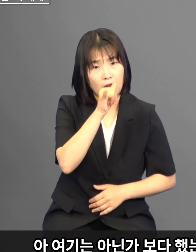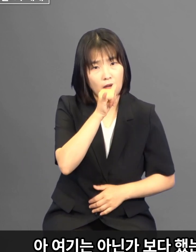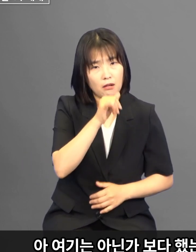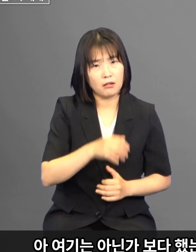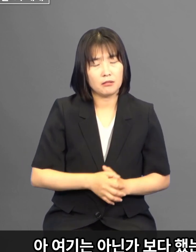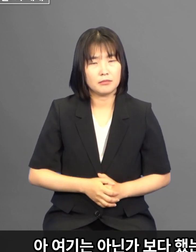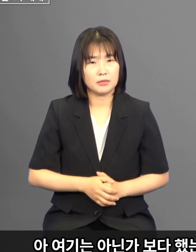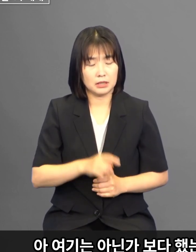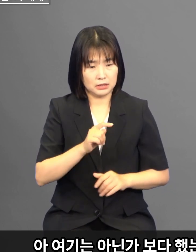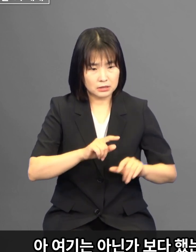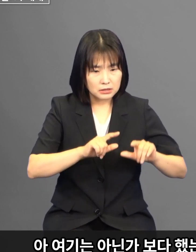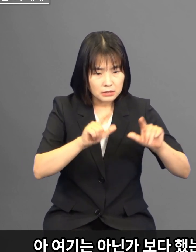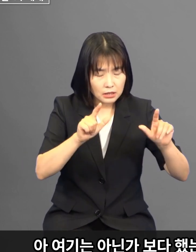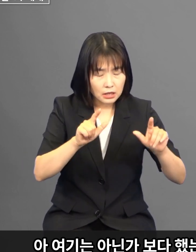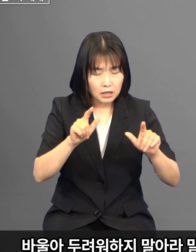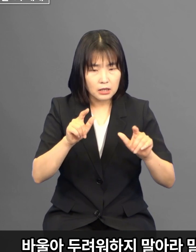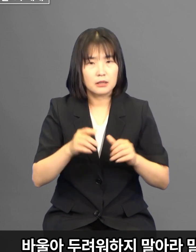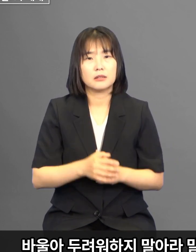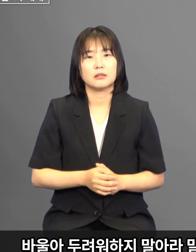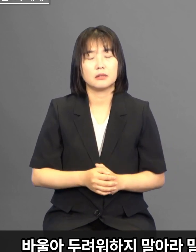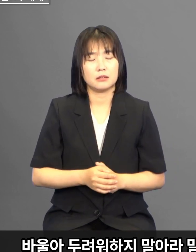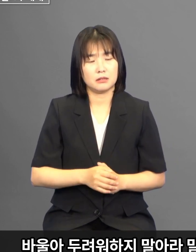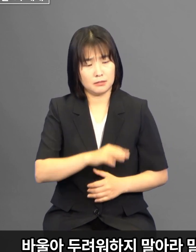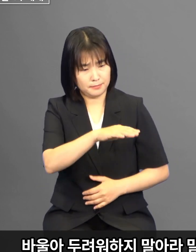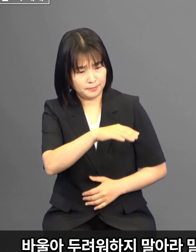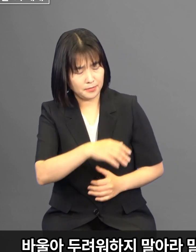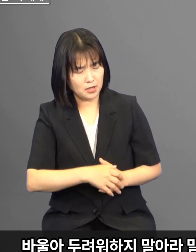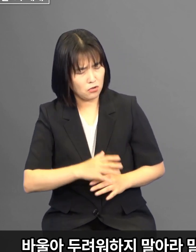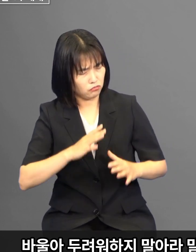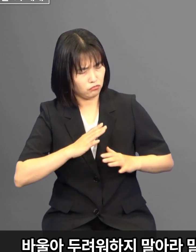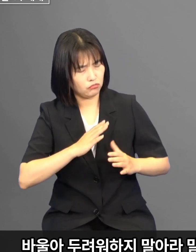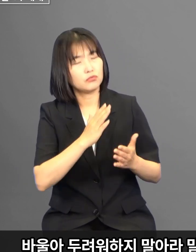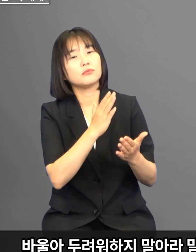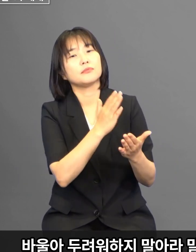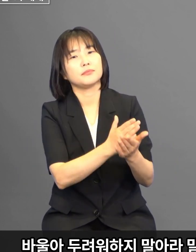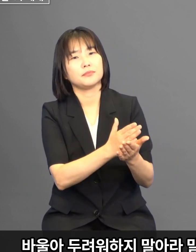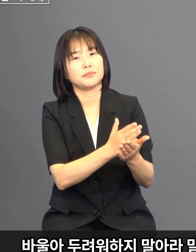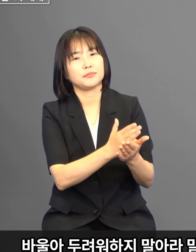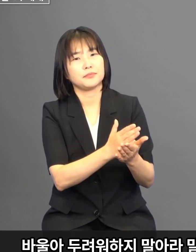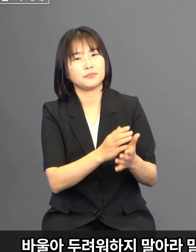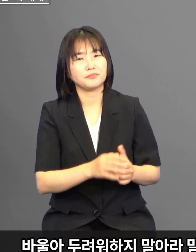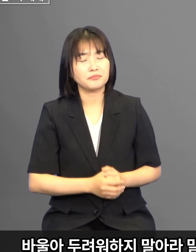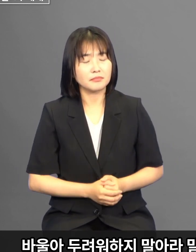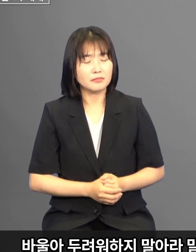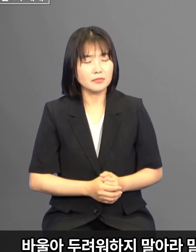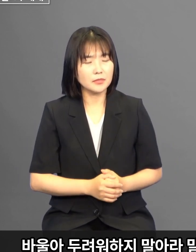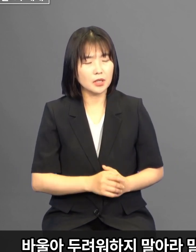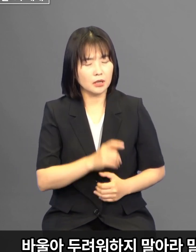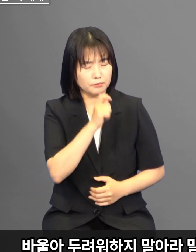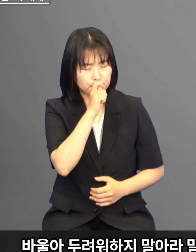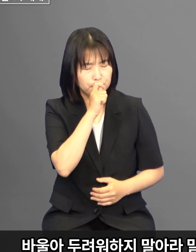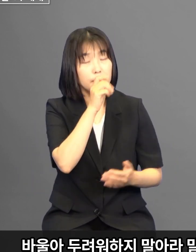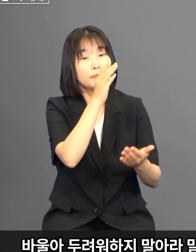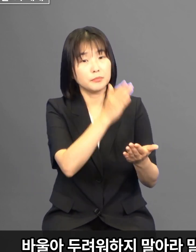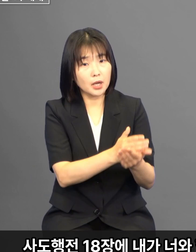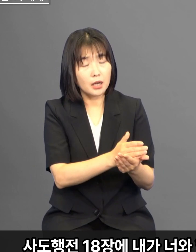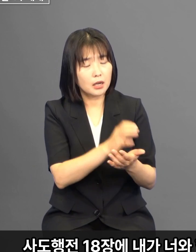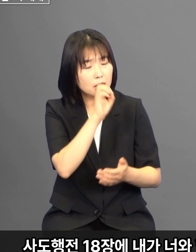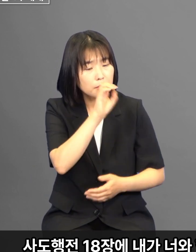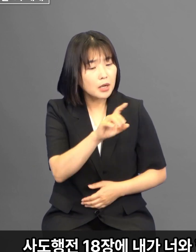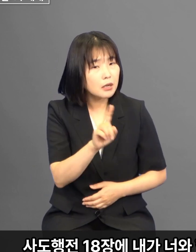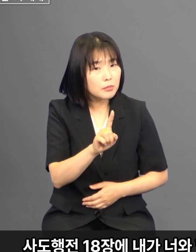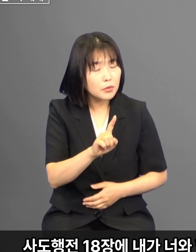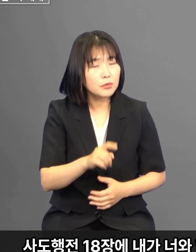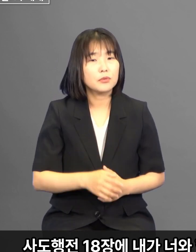그날 찾아오셔서 뭐라고 하십니까? 바울아, 너 두려워하지 말아라. 말씀하셔. 두려워 말며 침묵하지 말고 말하라.